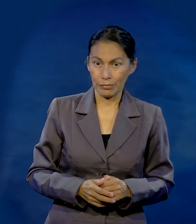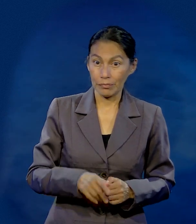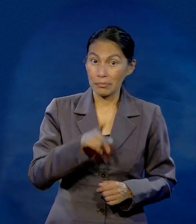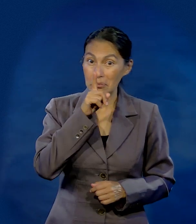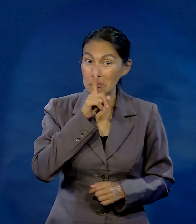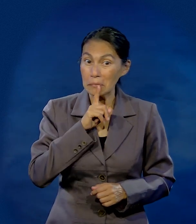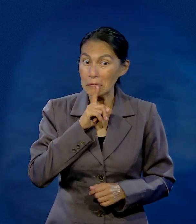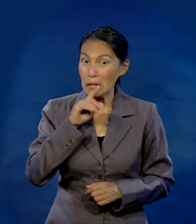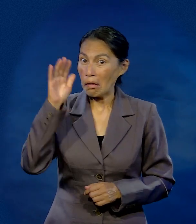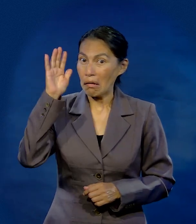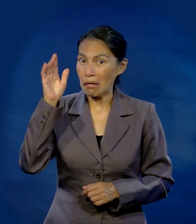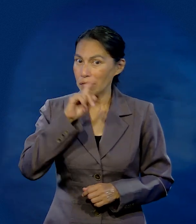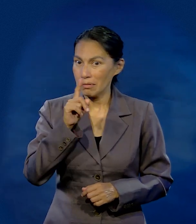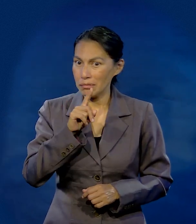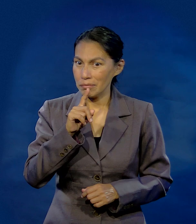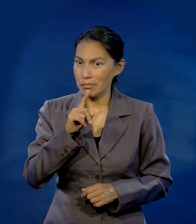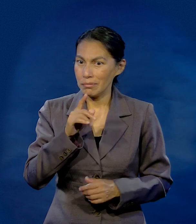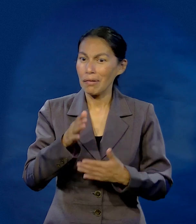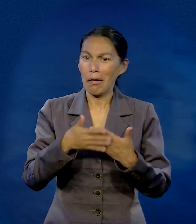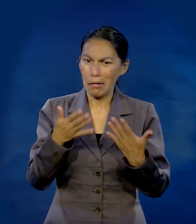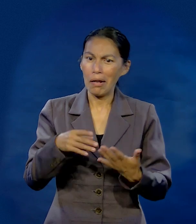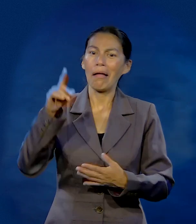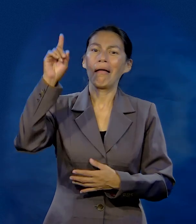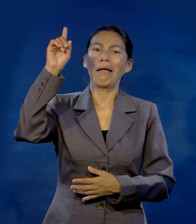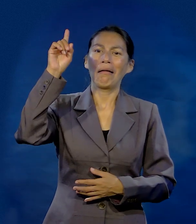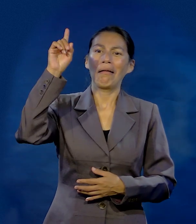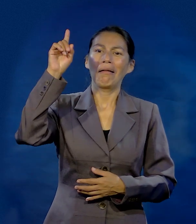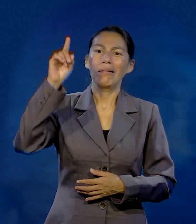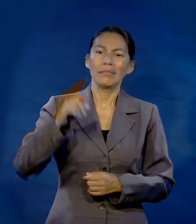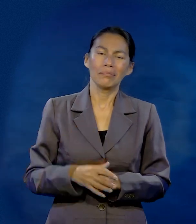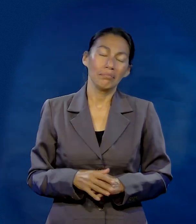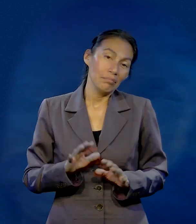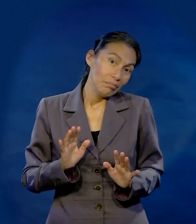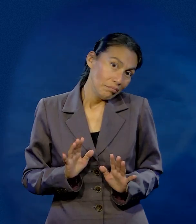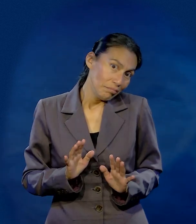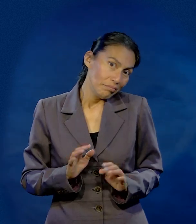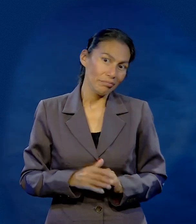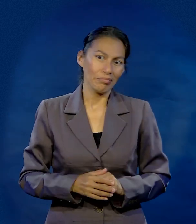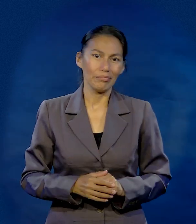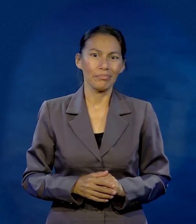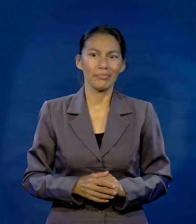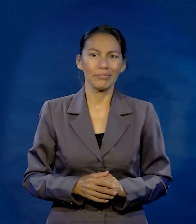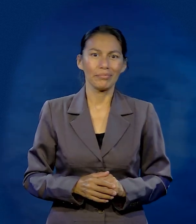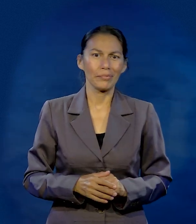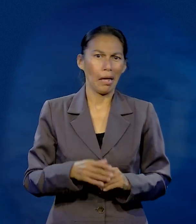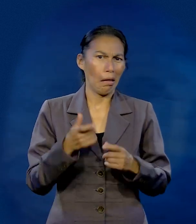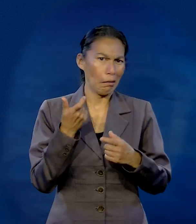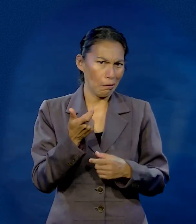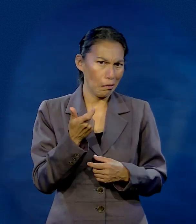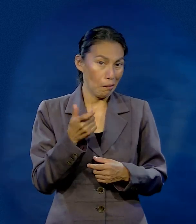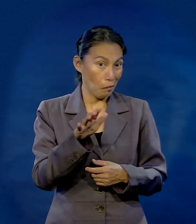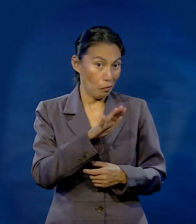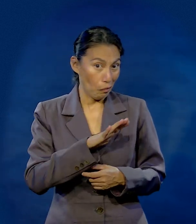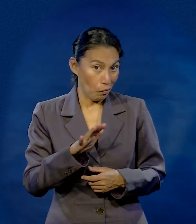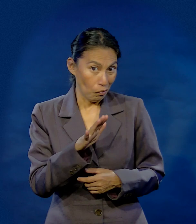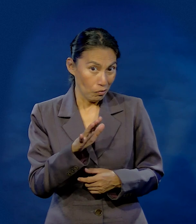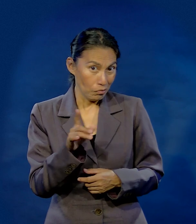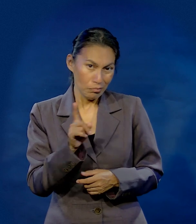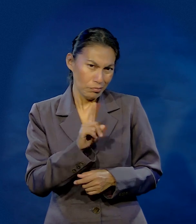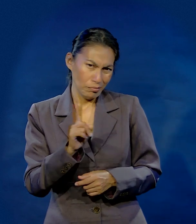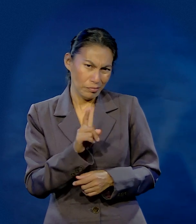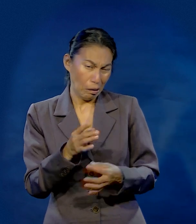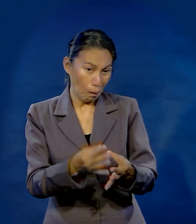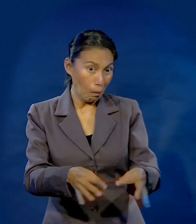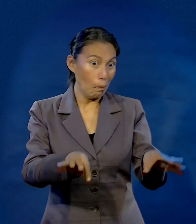levante la mano todo a que le gustaría ser rico económicamente en este mundo levante la